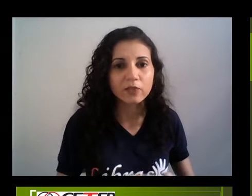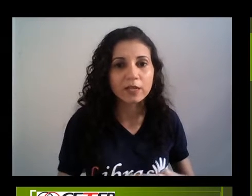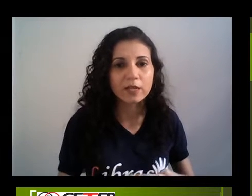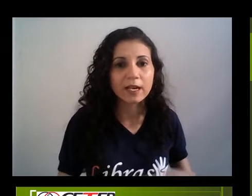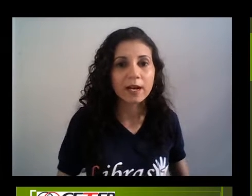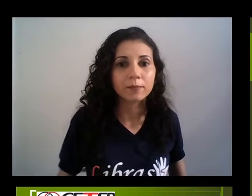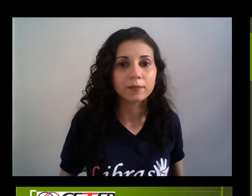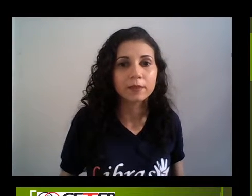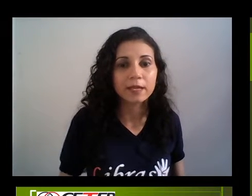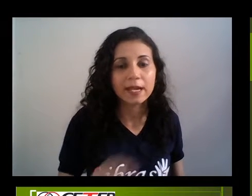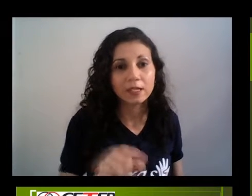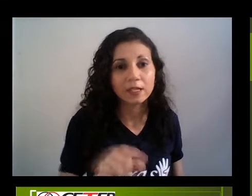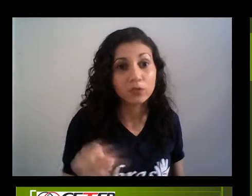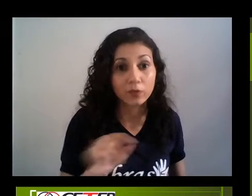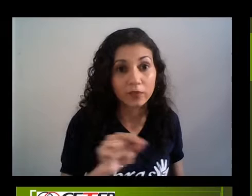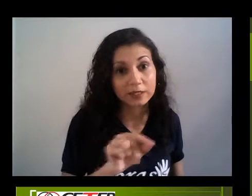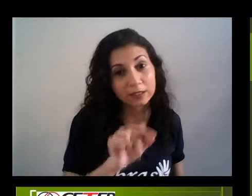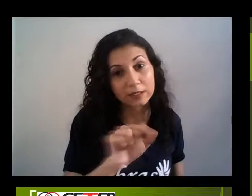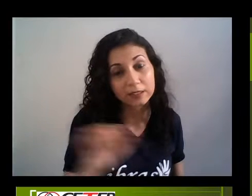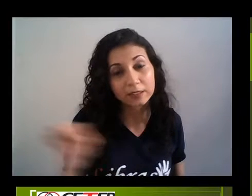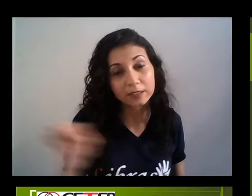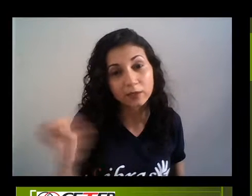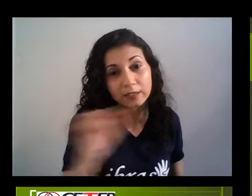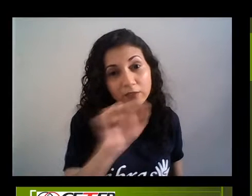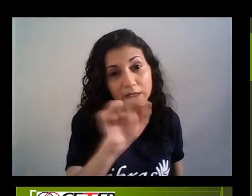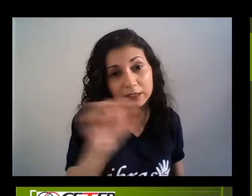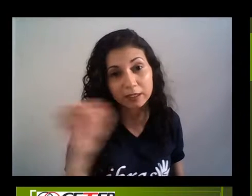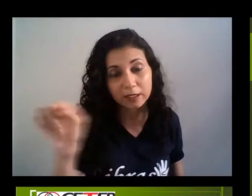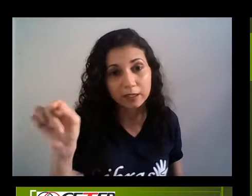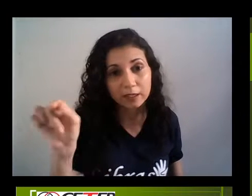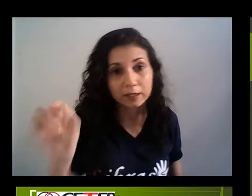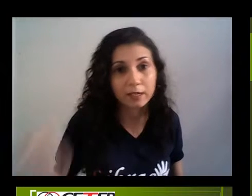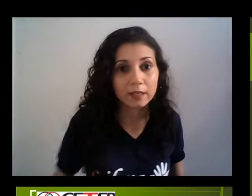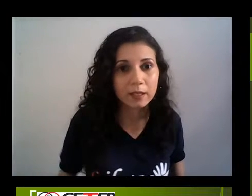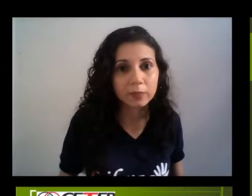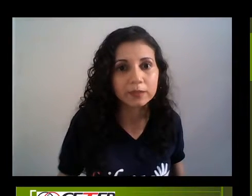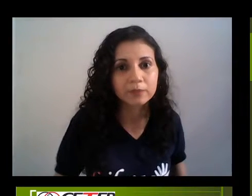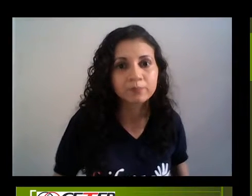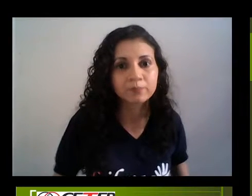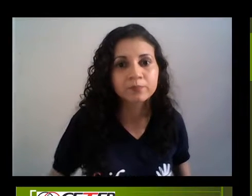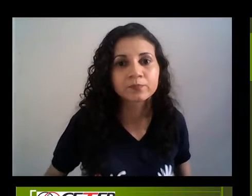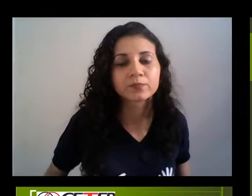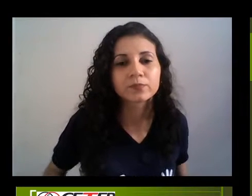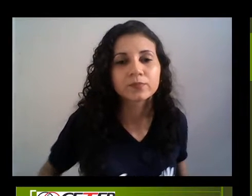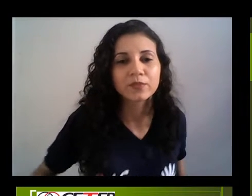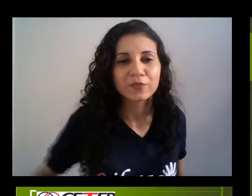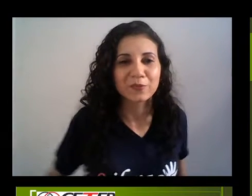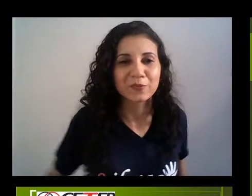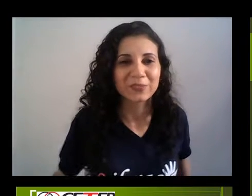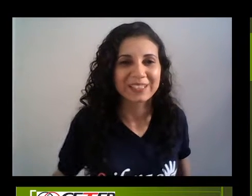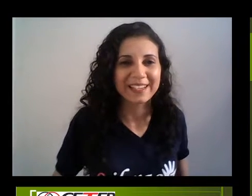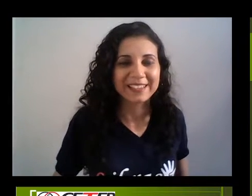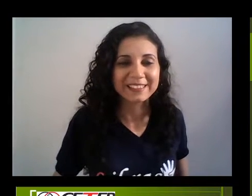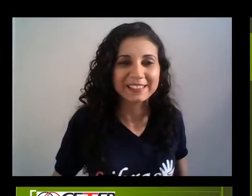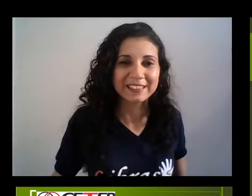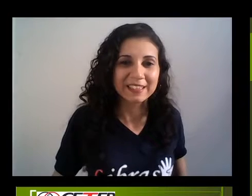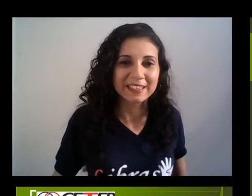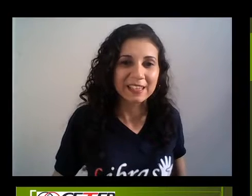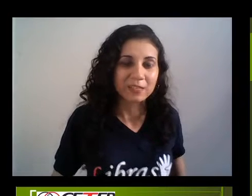vai ficar... Isso que eu vou fazer, essa sinalização, é essa frasezinha aqui, tá? Em Libras. Vamos